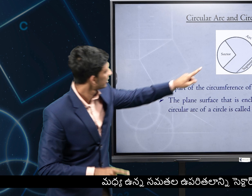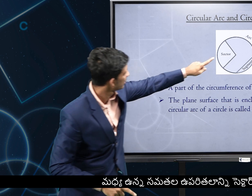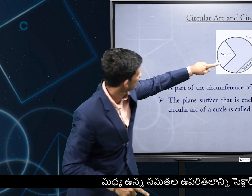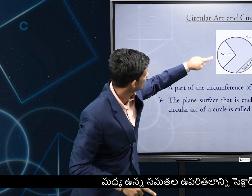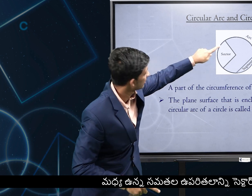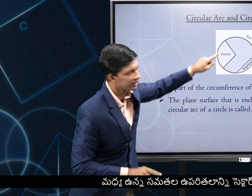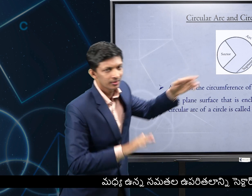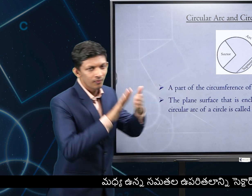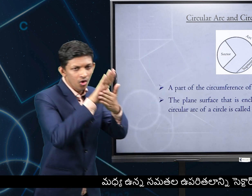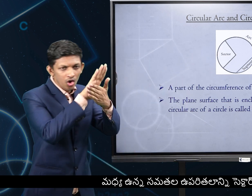సెక్టార్ అంటారు.